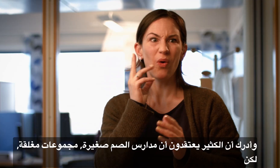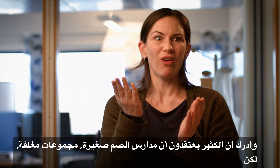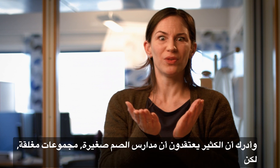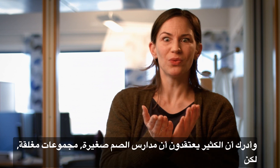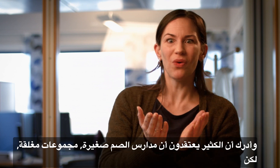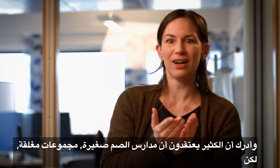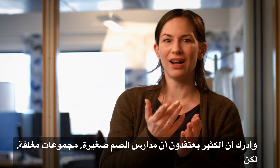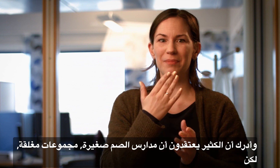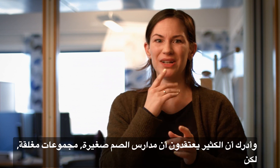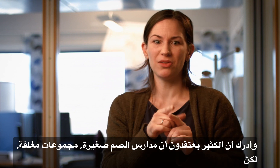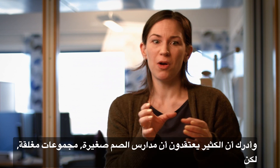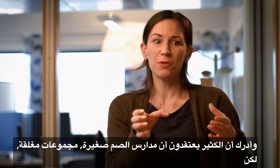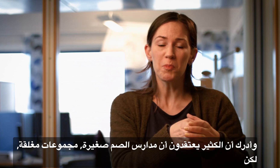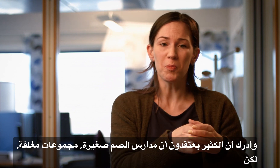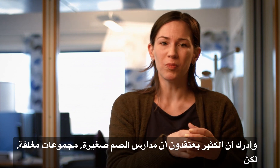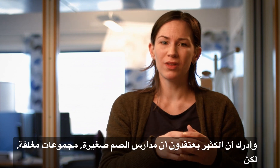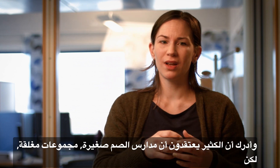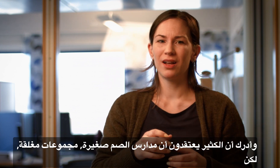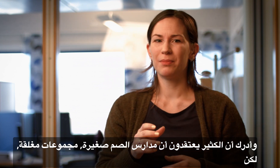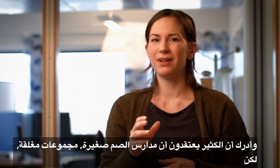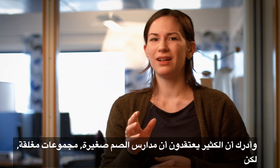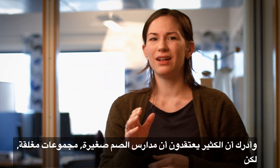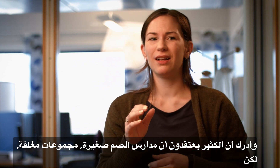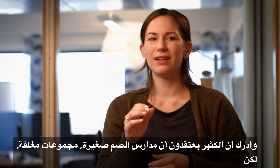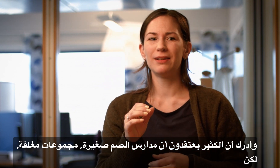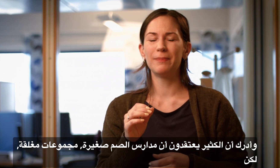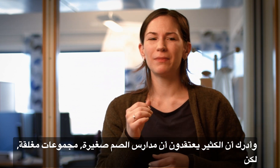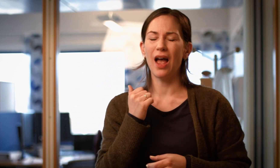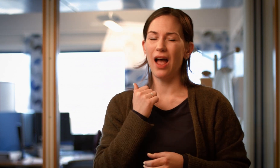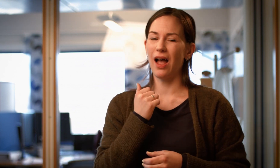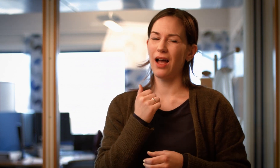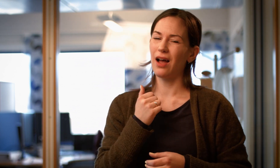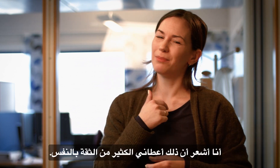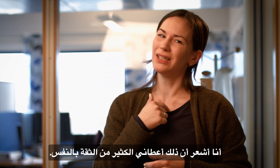وأدرك أن الكثير يعتقدون أن مدارس الصم صغيرة مجموعات مغلقة، لكن